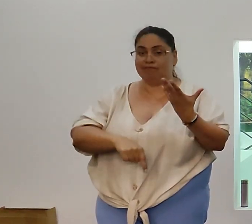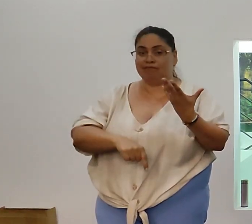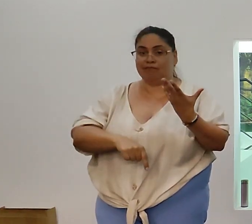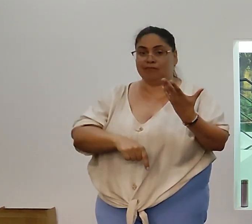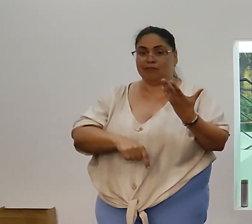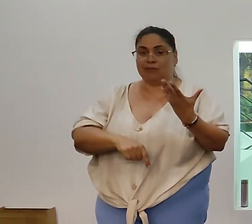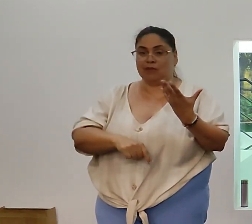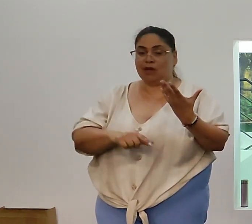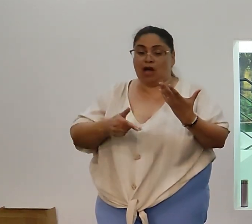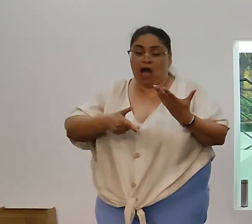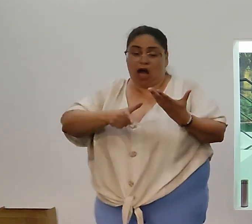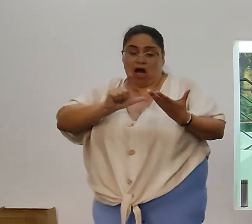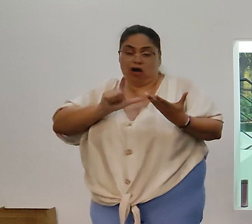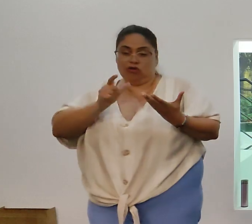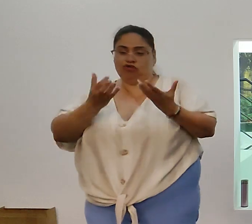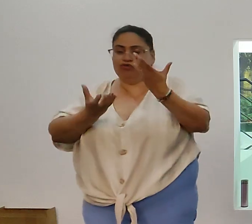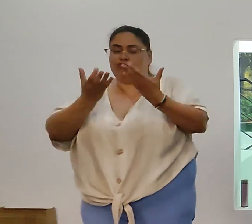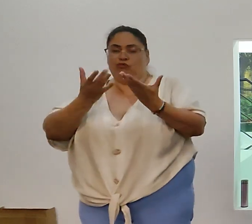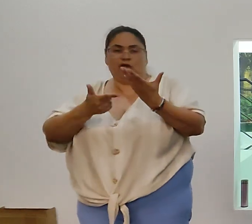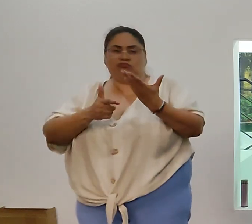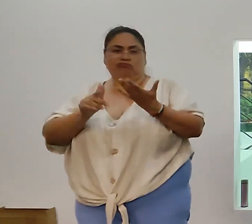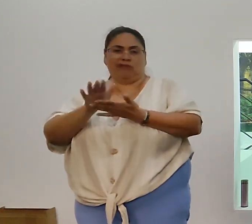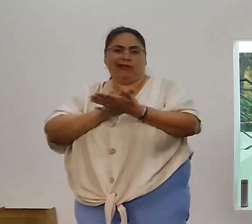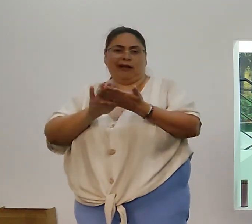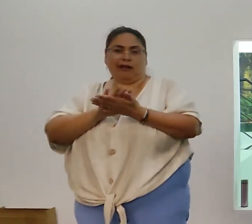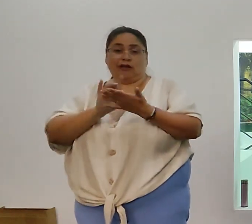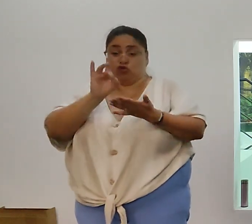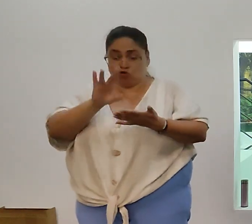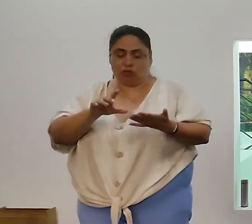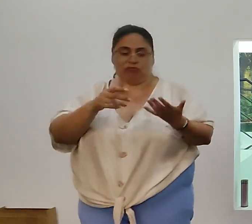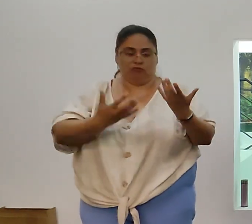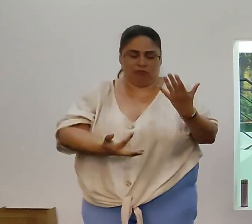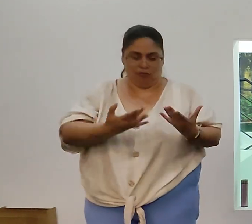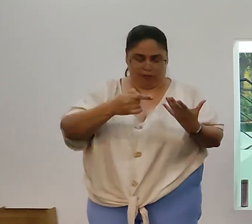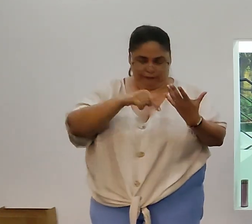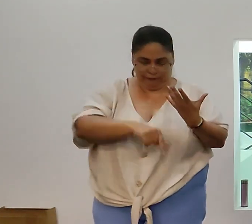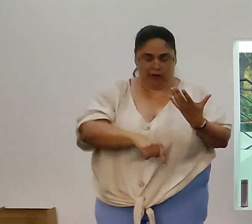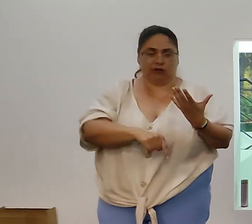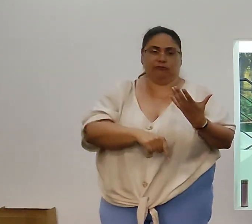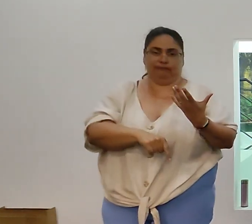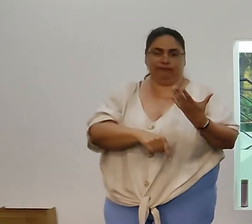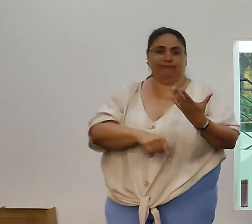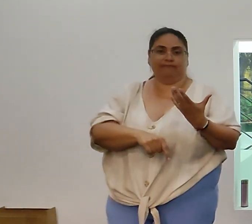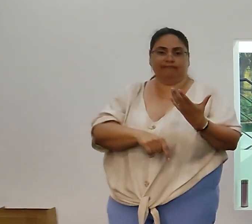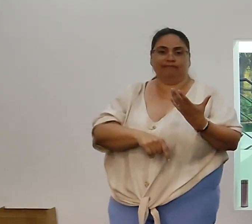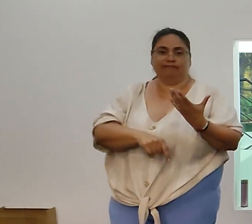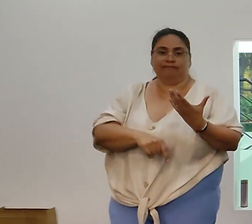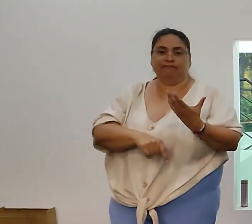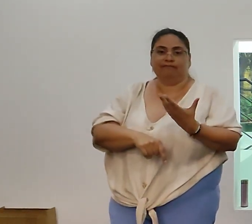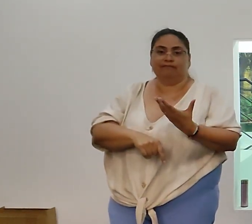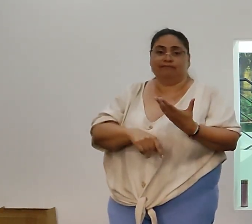não. O inferno existe. E nenhum outro lugar misterioso no universo